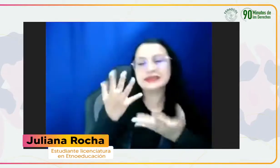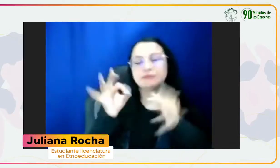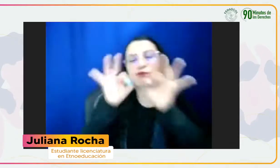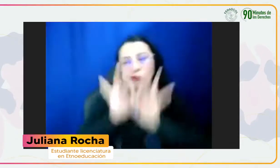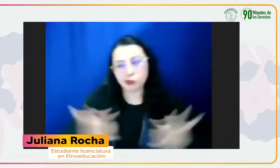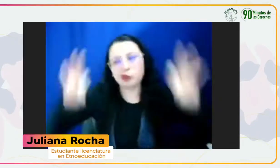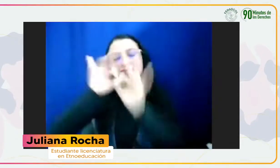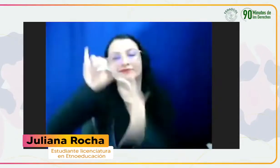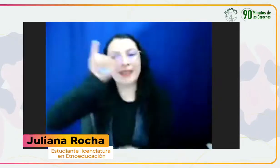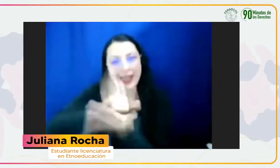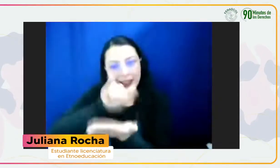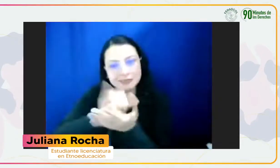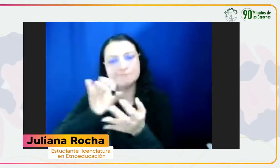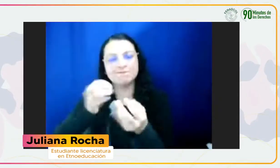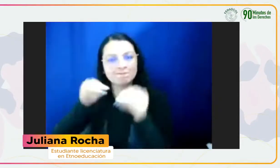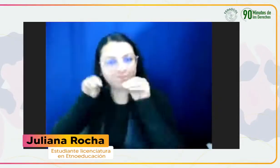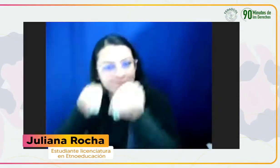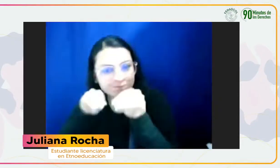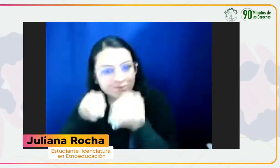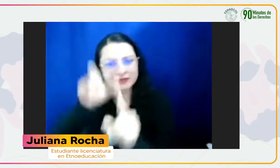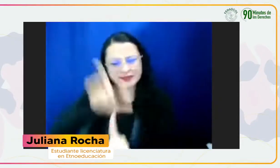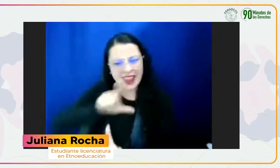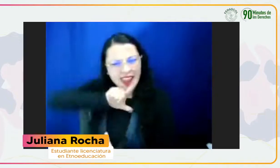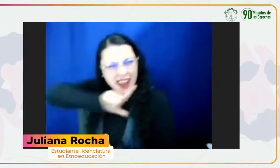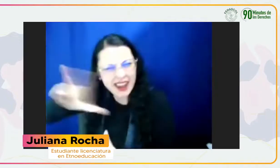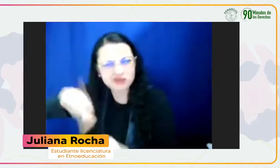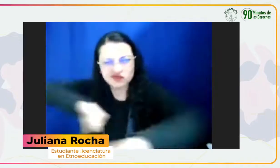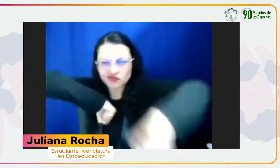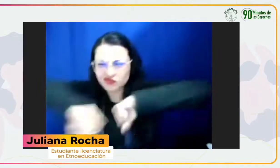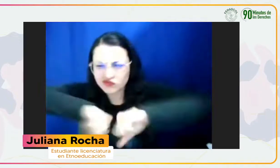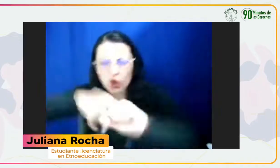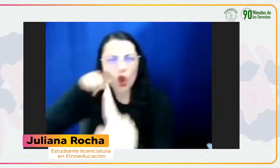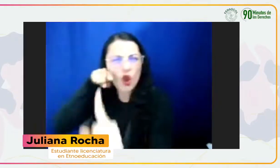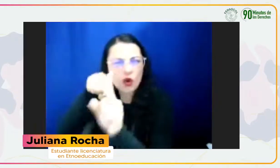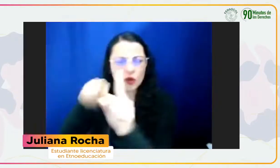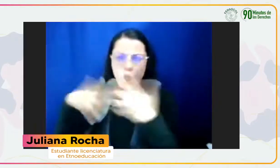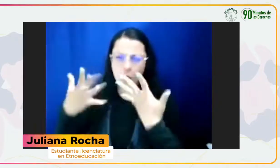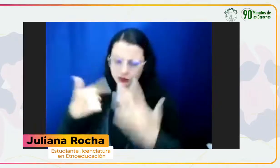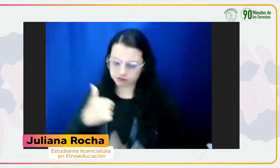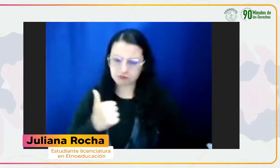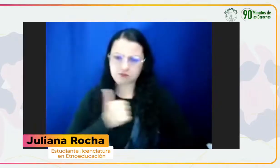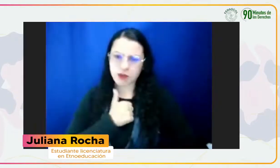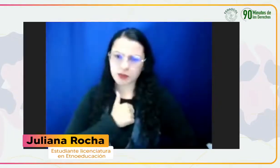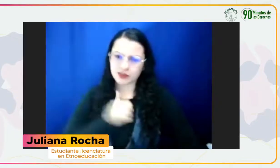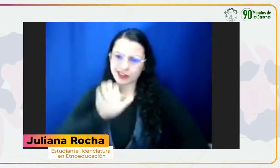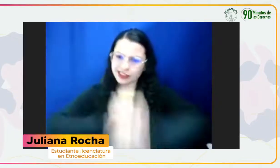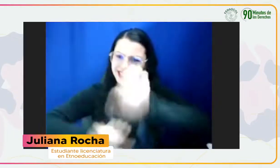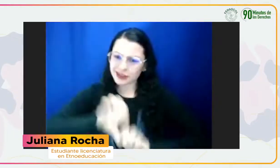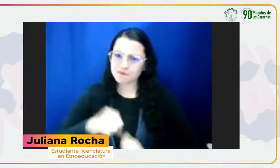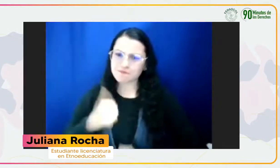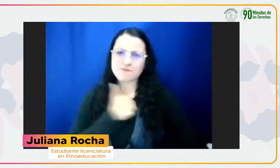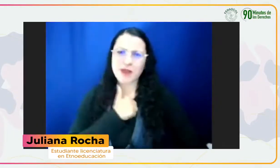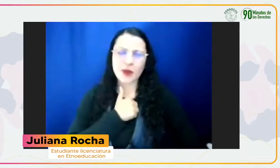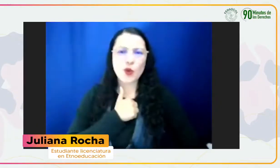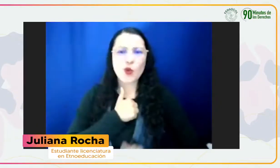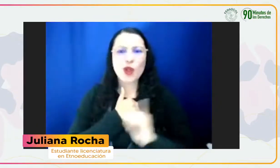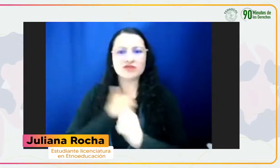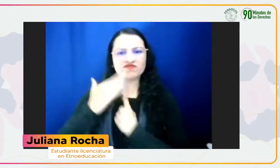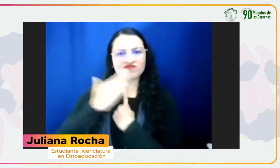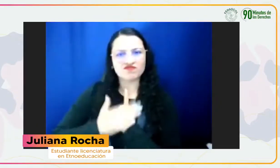porque esta es la razón por la cual hay poca participación de las mujeres y poco liderazgo también en estas acciones.